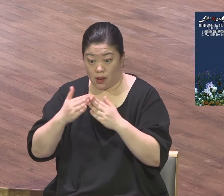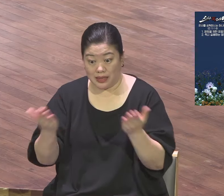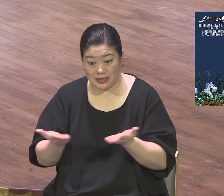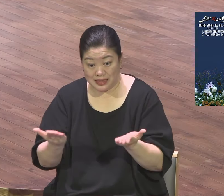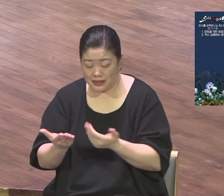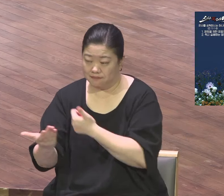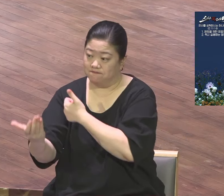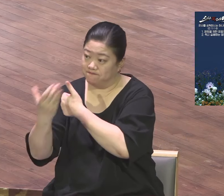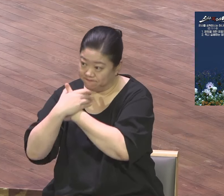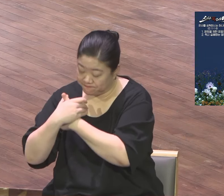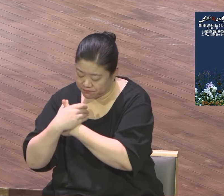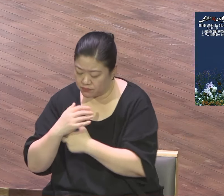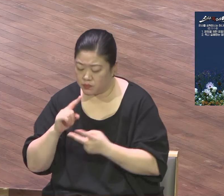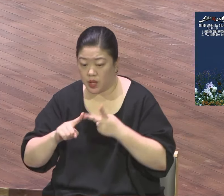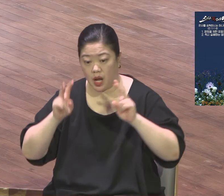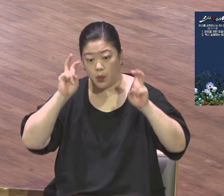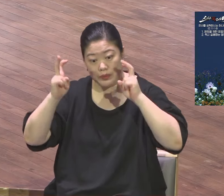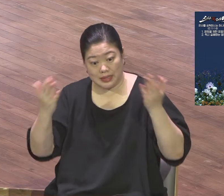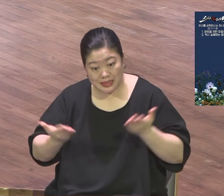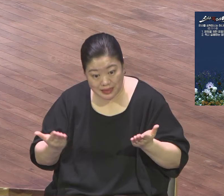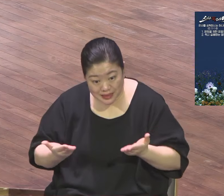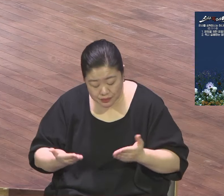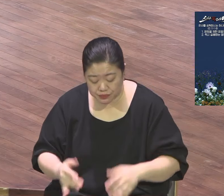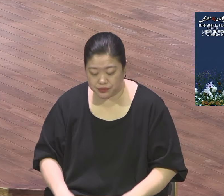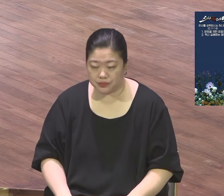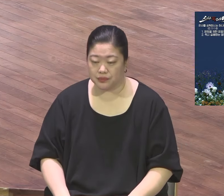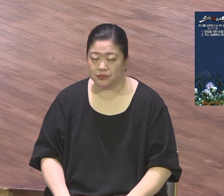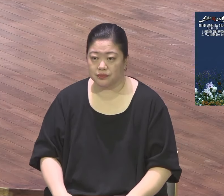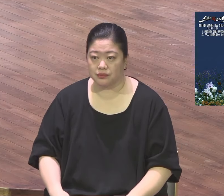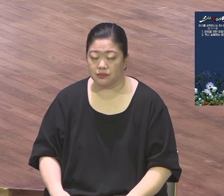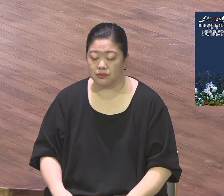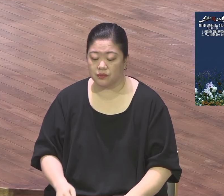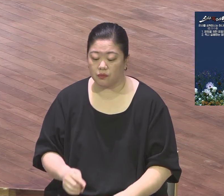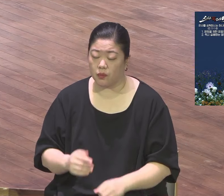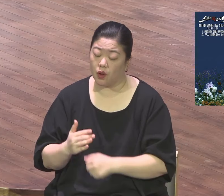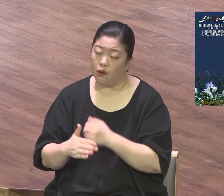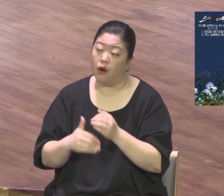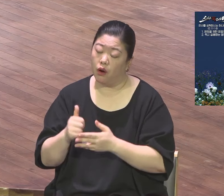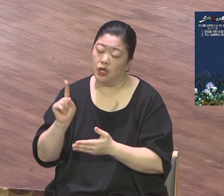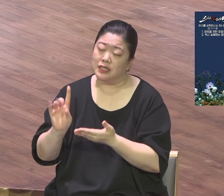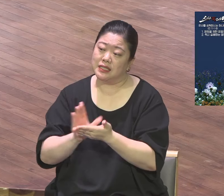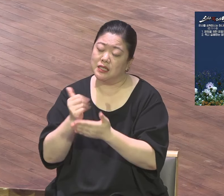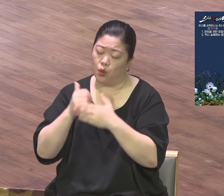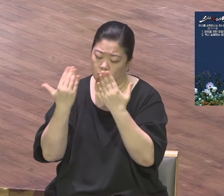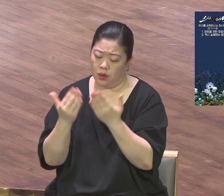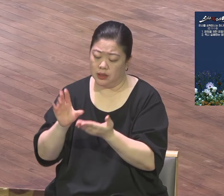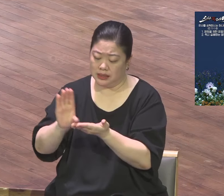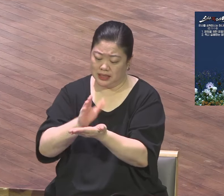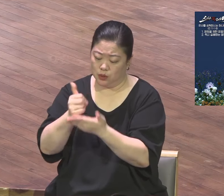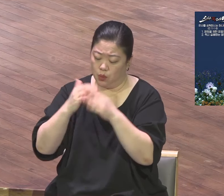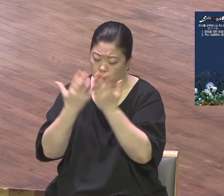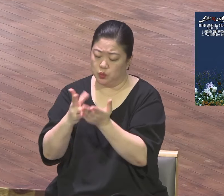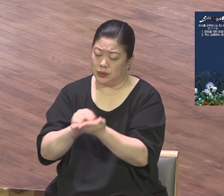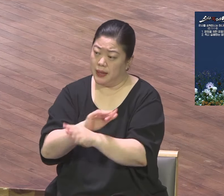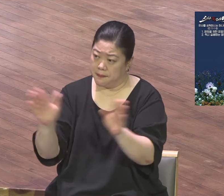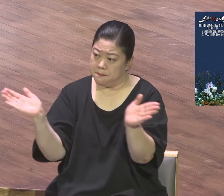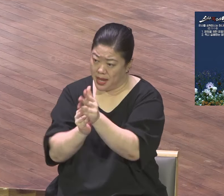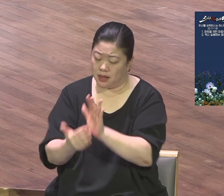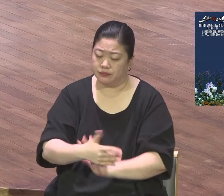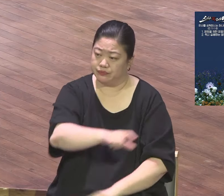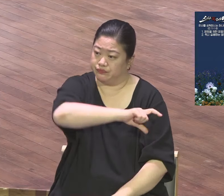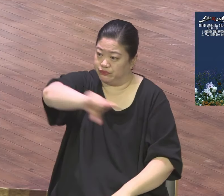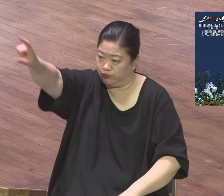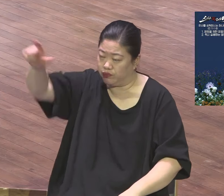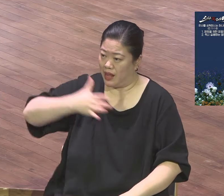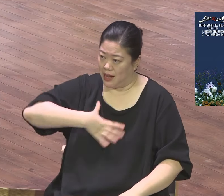직장에서도 마찬가지 일을 최선을 다해. 사장이 볼 때 이 친구 이거는 정말 누구보다 일찍 출근하고 누구보다 늦게